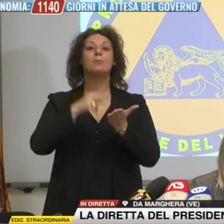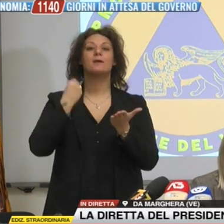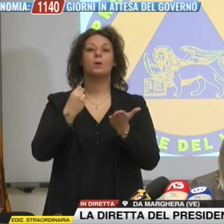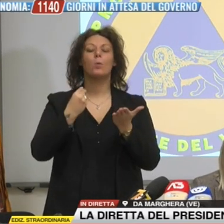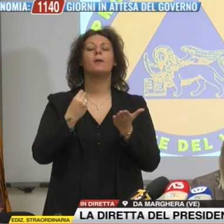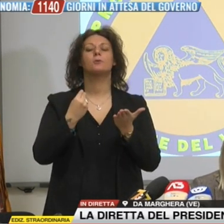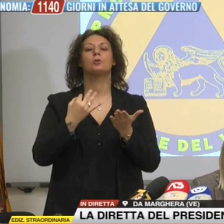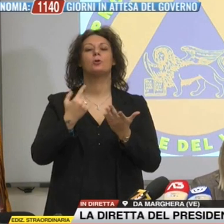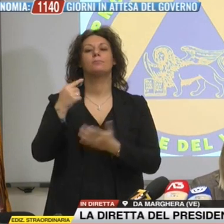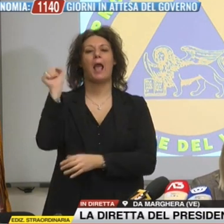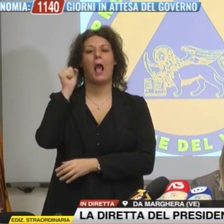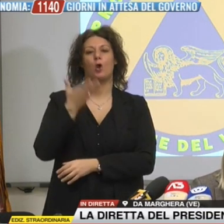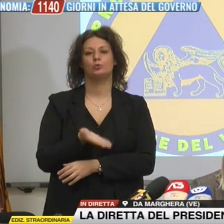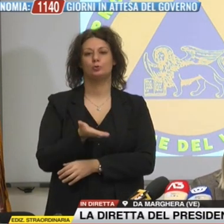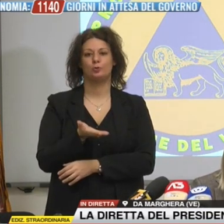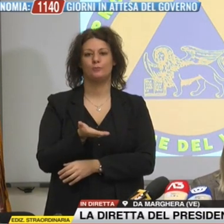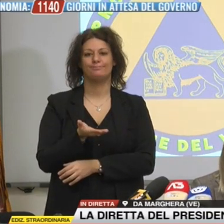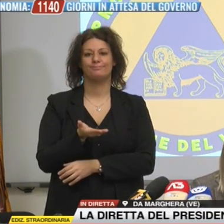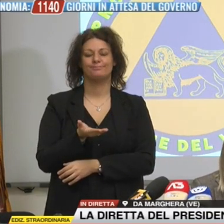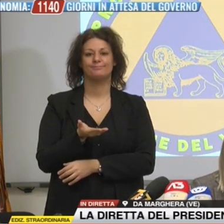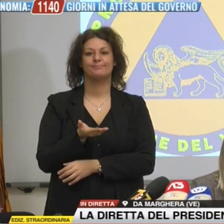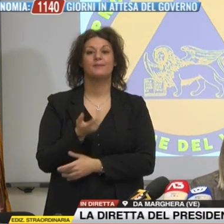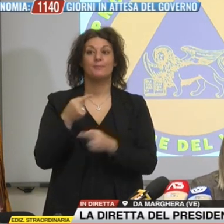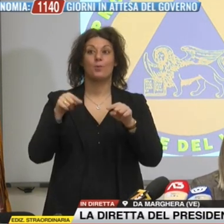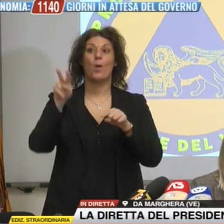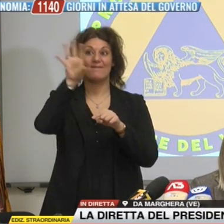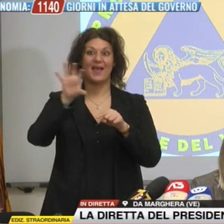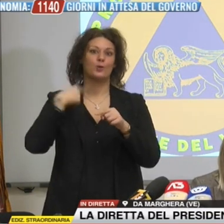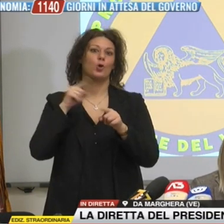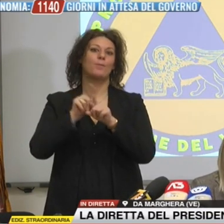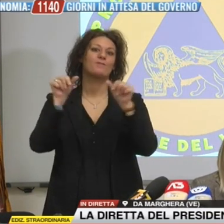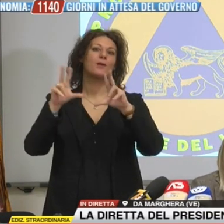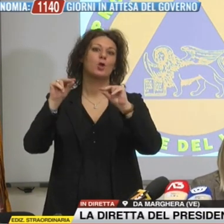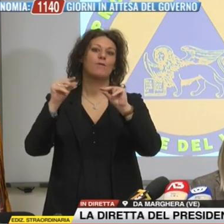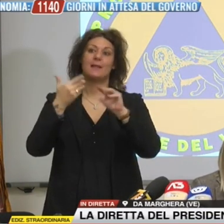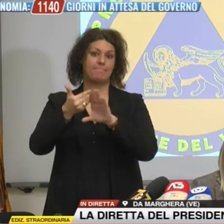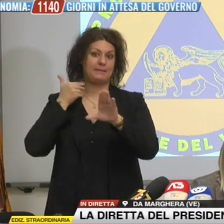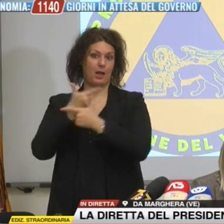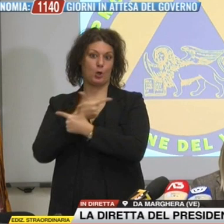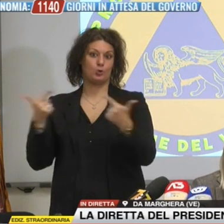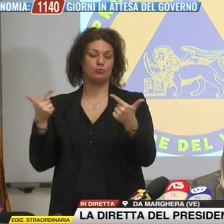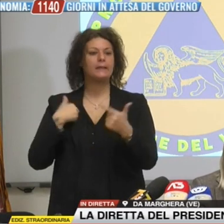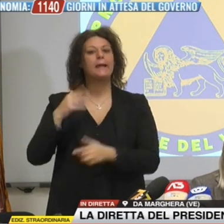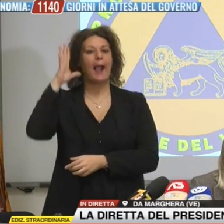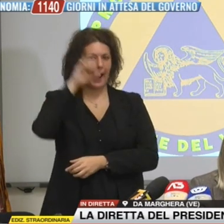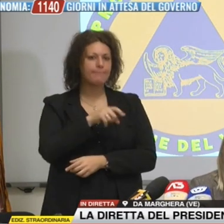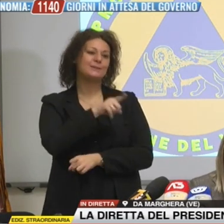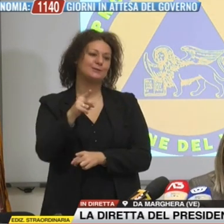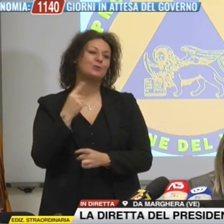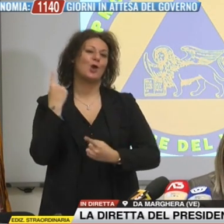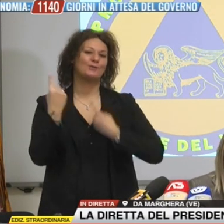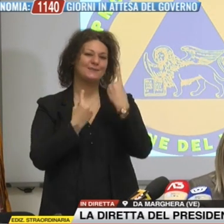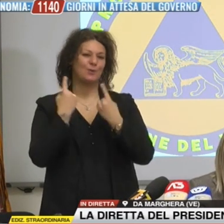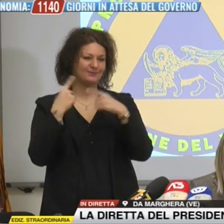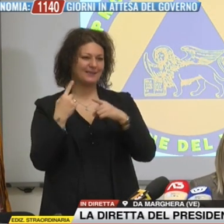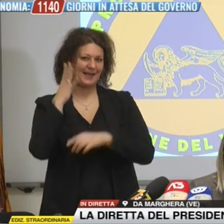che prevedevano questa novità, insomma, per il Veneto, perché prima non c'era. Capisco e comprendo, però purtroppo insomma questo